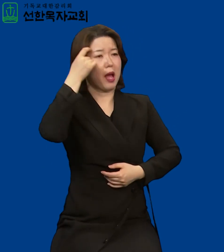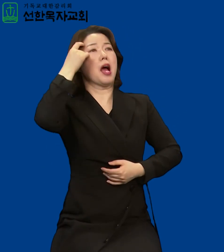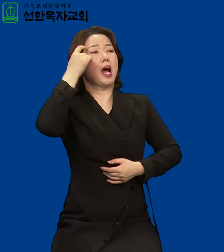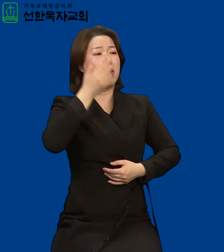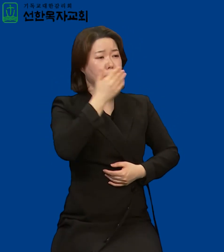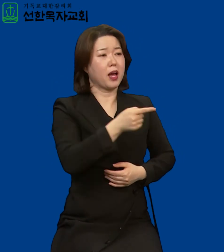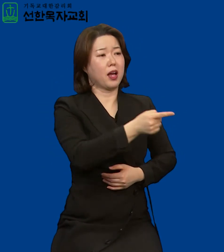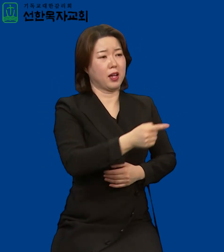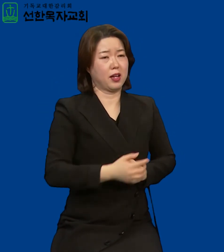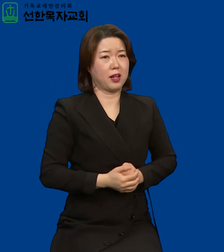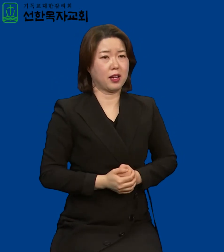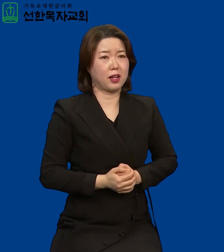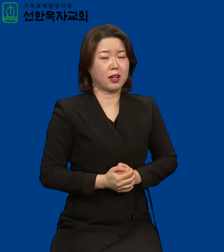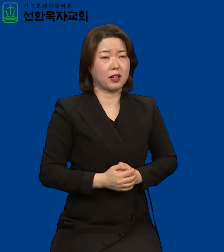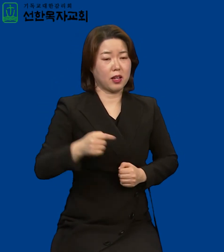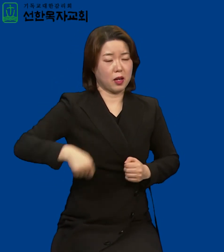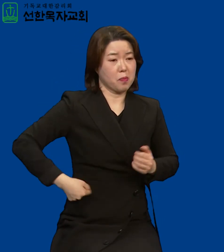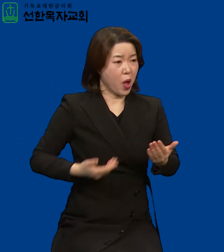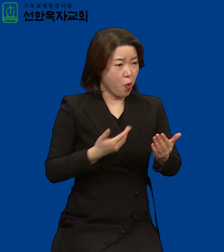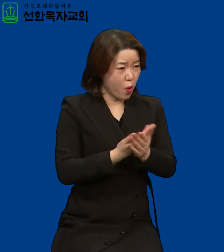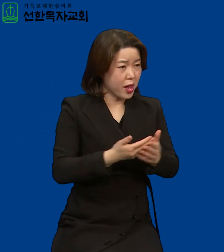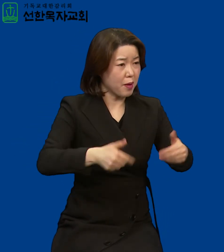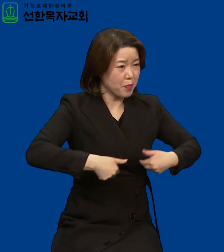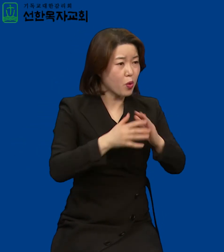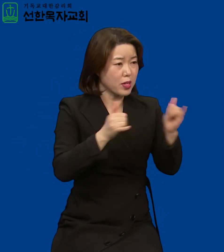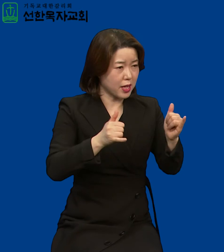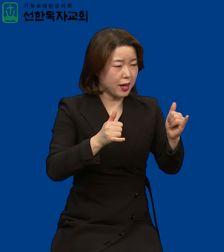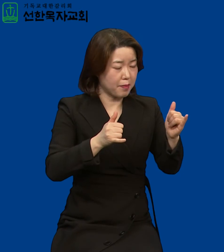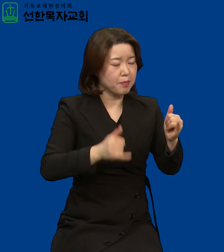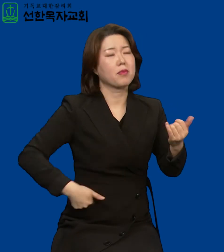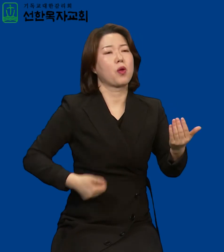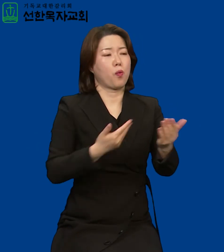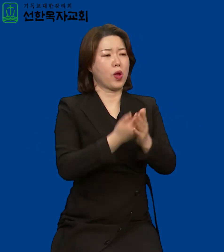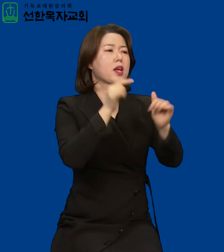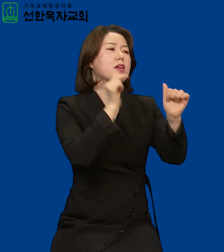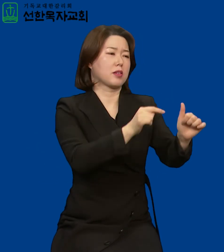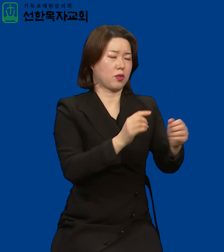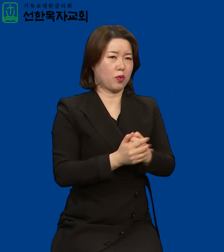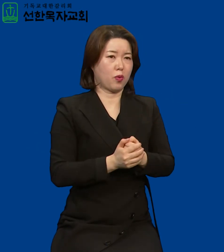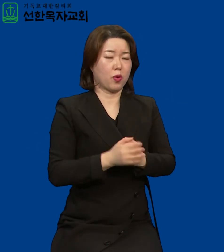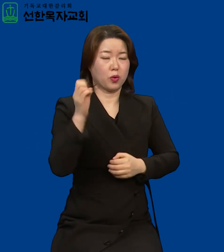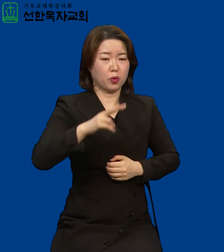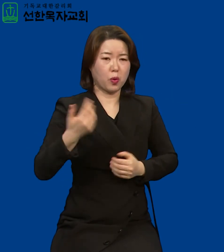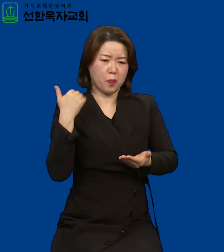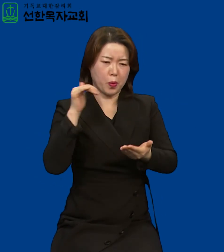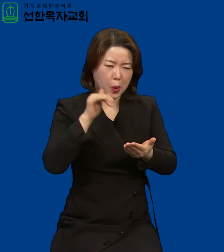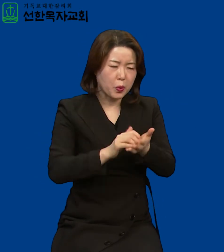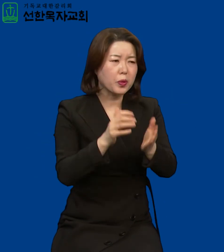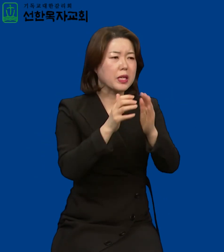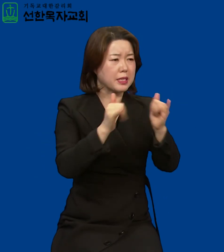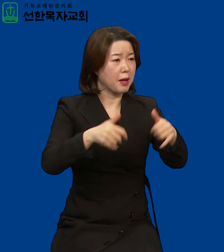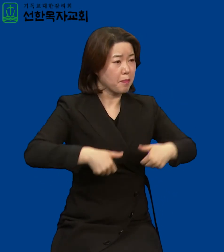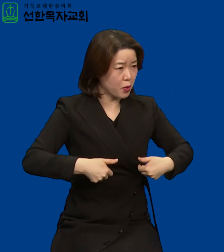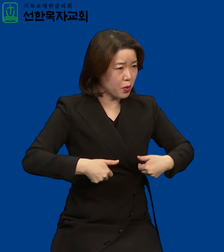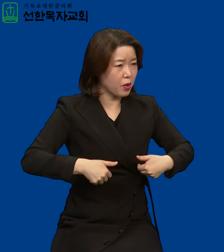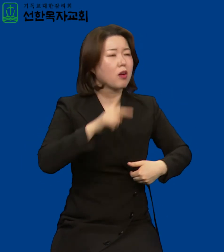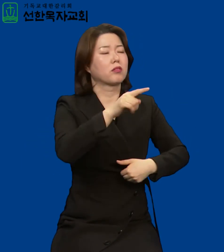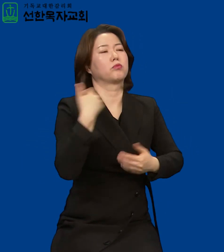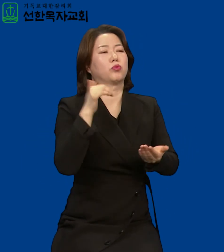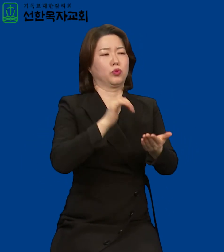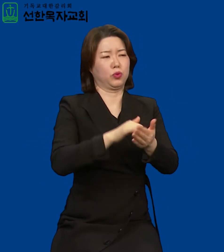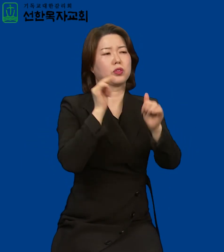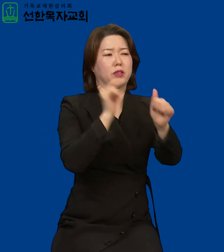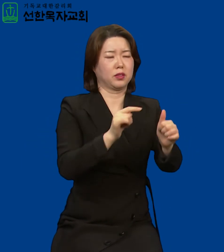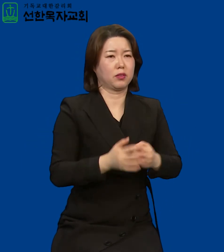거예요. 회개해야 될 사람은 회개하게 하시고, 돌이켜야 될 사람은 돌이키게 하시고,